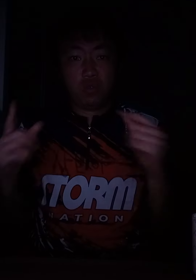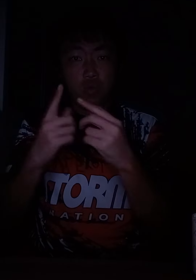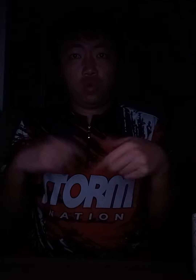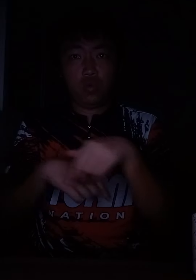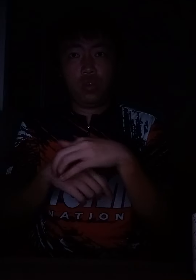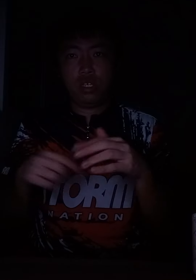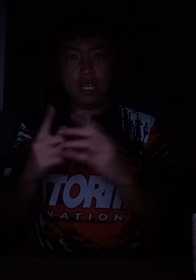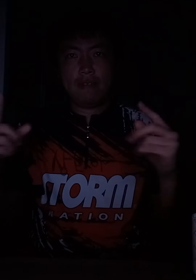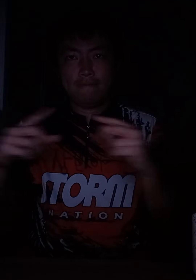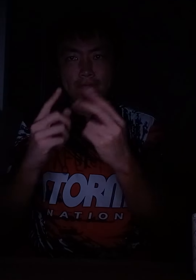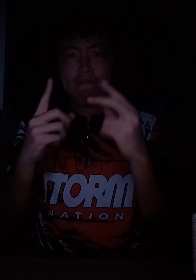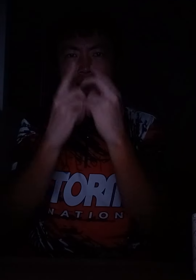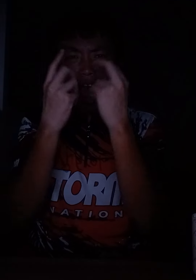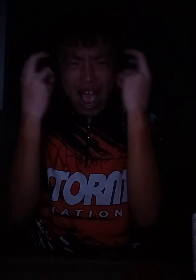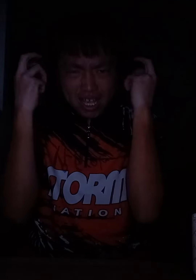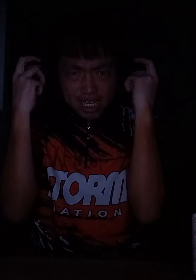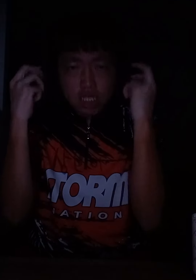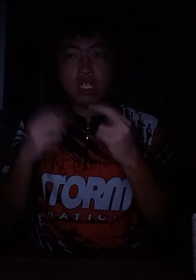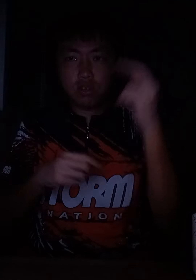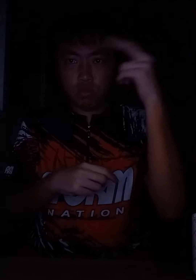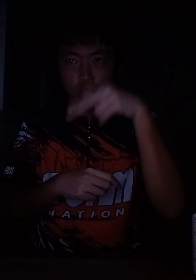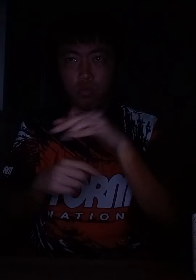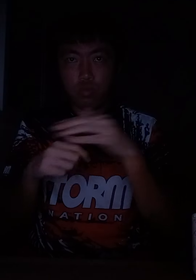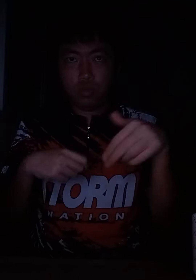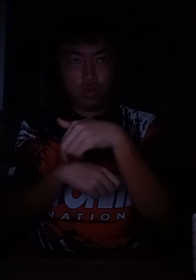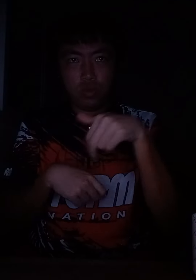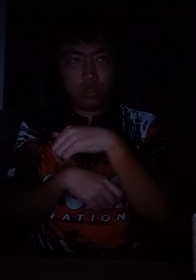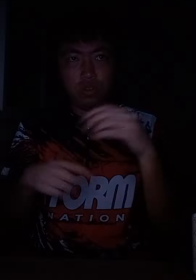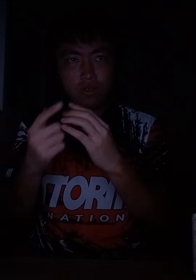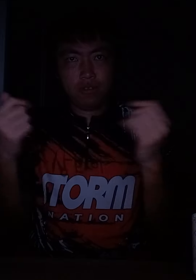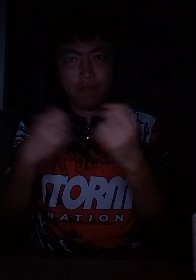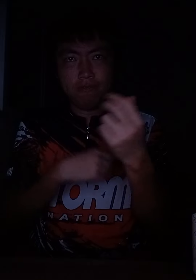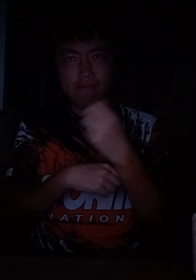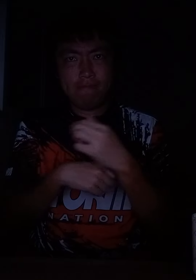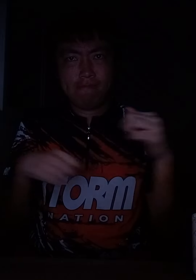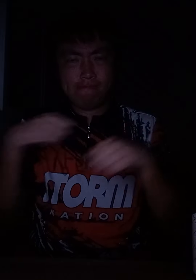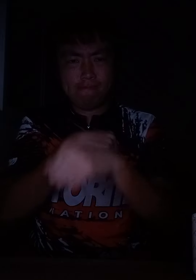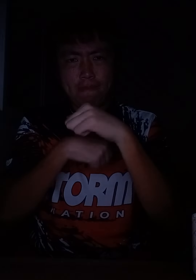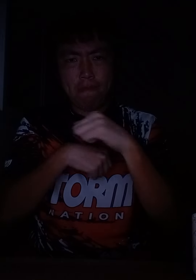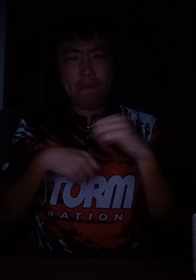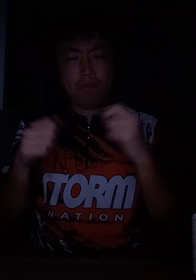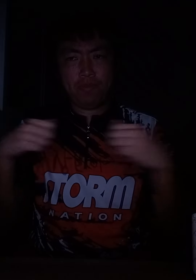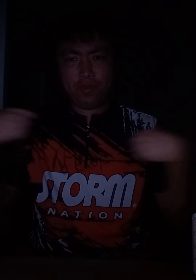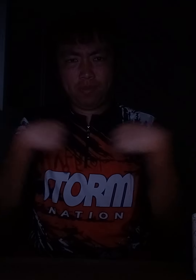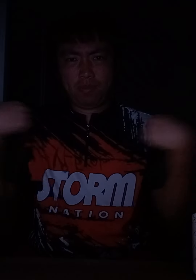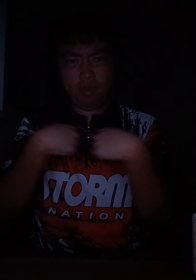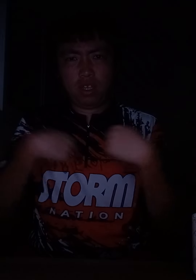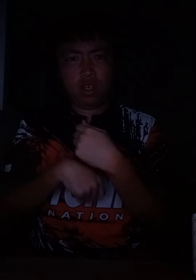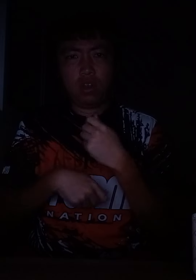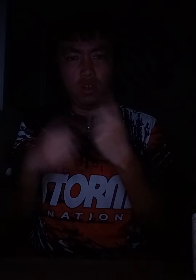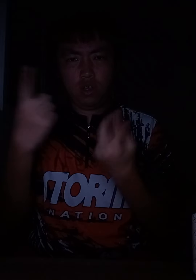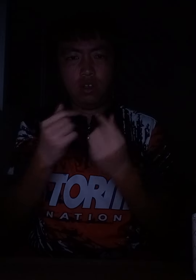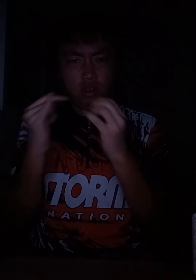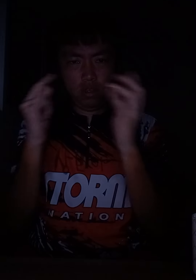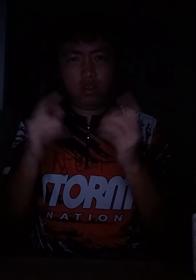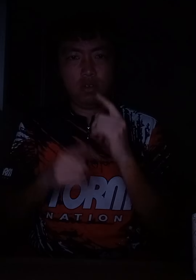대중교통을 이용하면서 마스크를 쓰라고 한 버스 기사나 시민에게 난동을 부리거나 폭행까지 저지르는 일이 이어지고 있습니다.